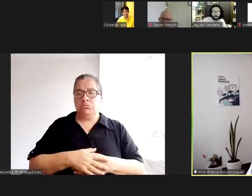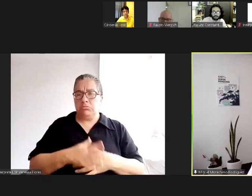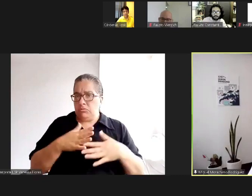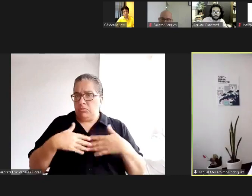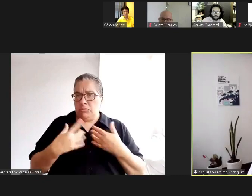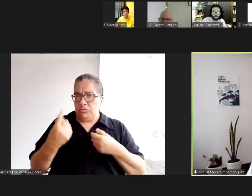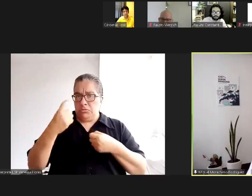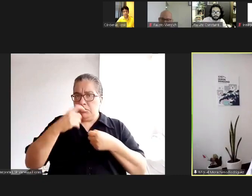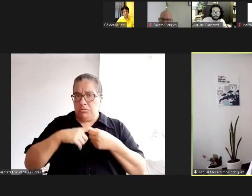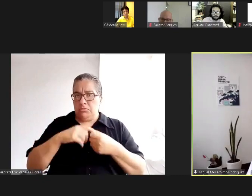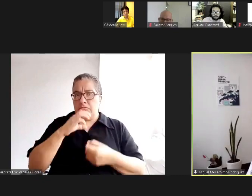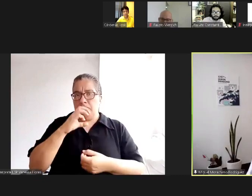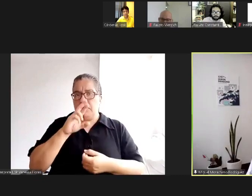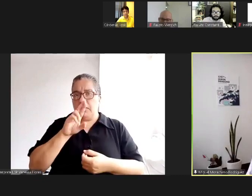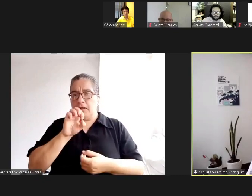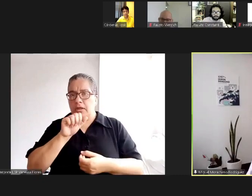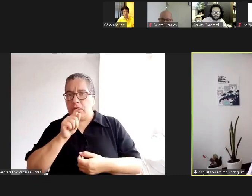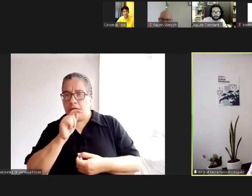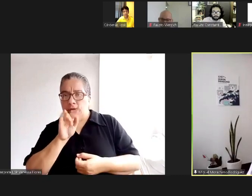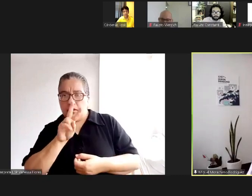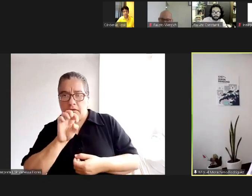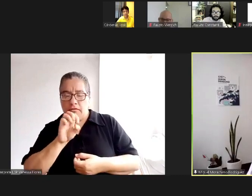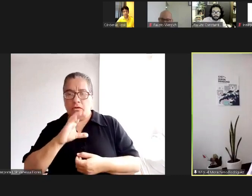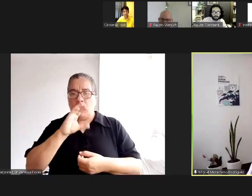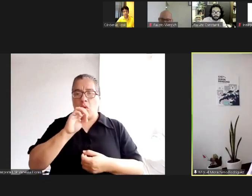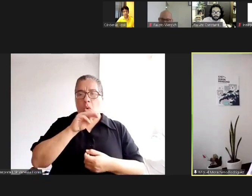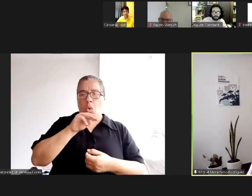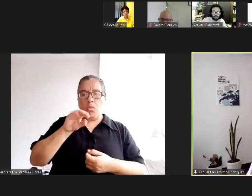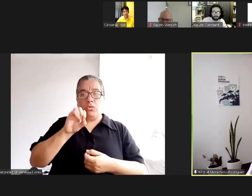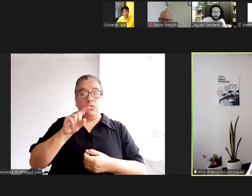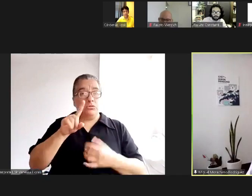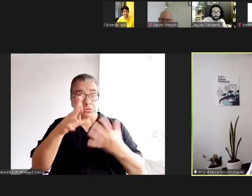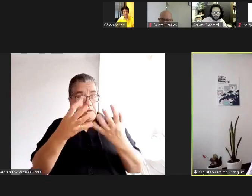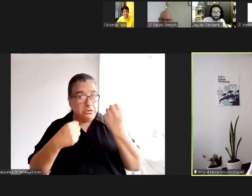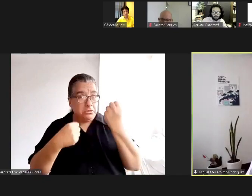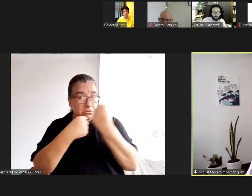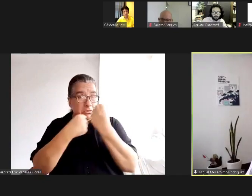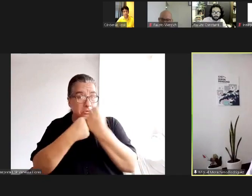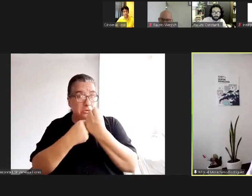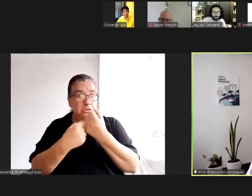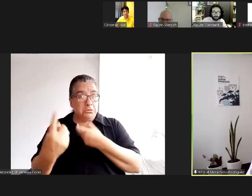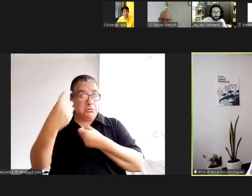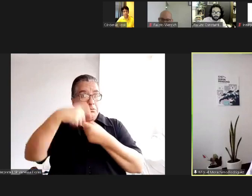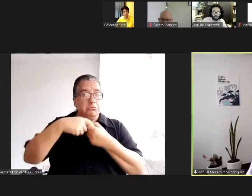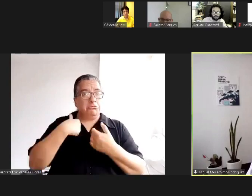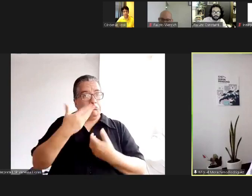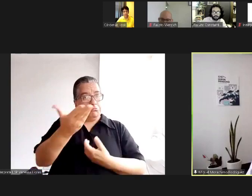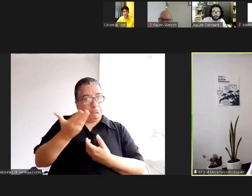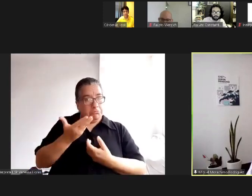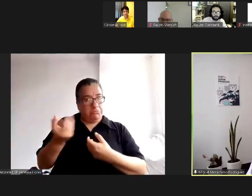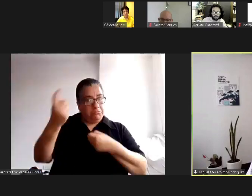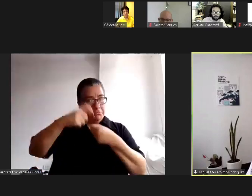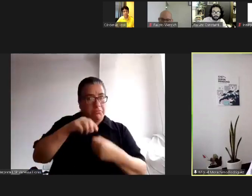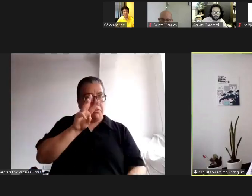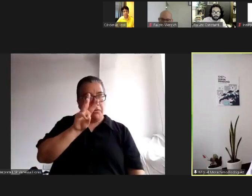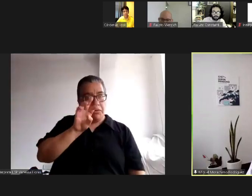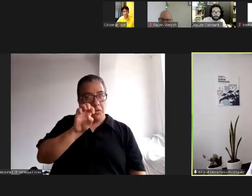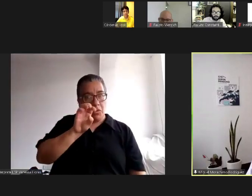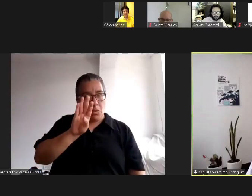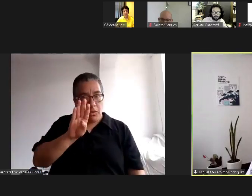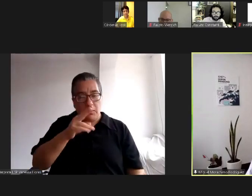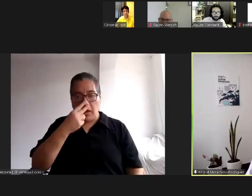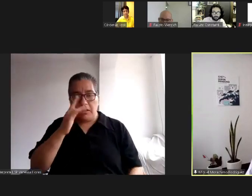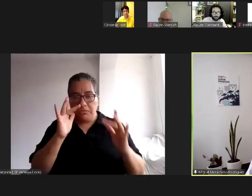necesariamente pasa por nosotros, pero si quieren colaborar con nosotros, si quieren involucrarse, los invito a que se metan a la página web, ahí está nuestro